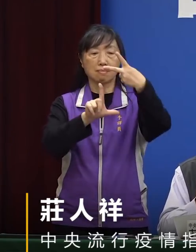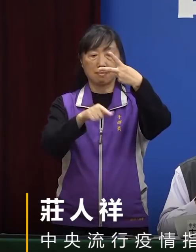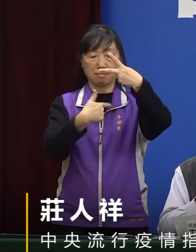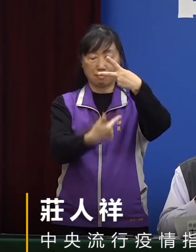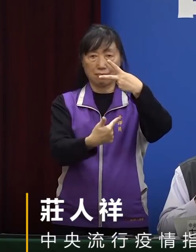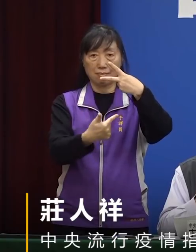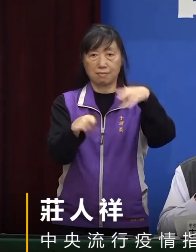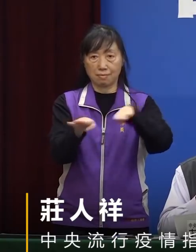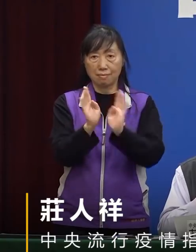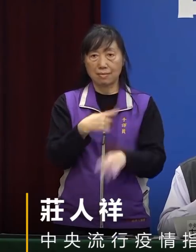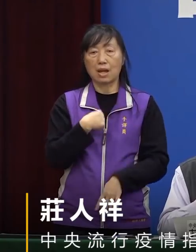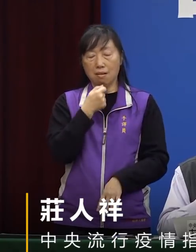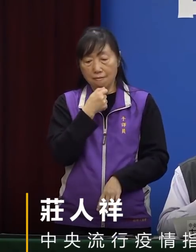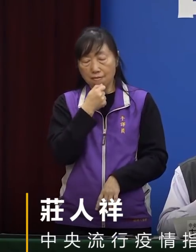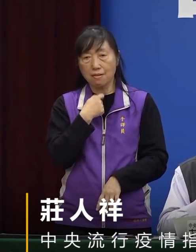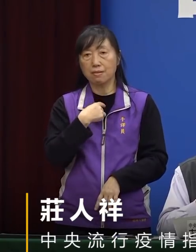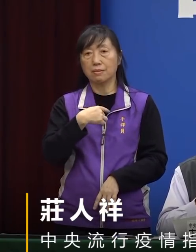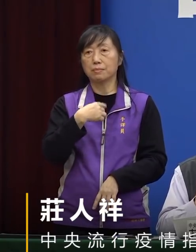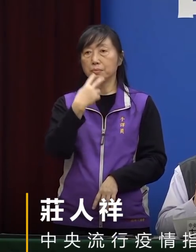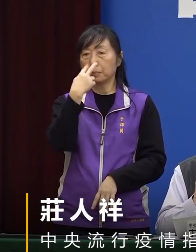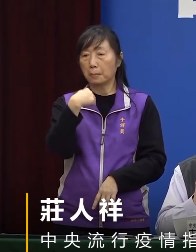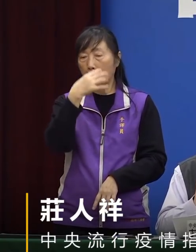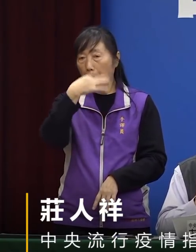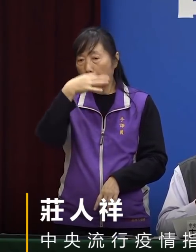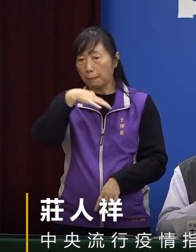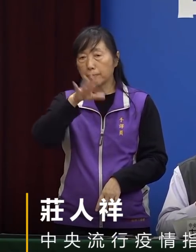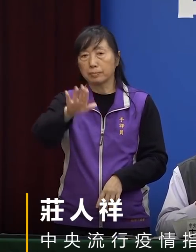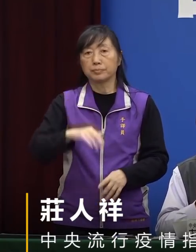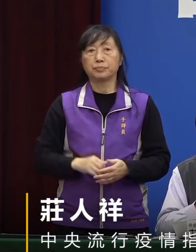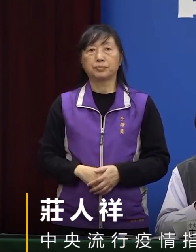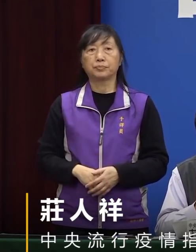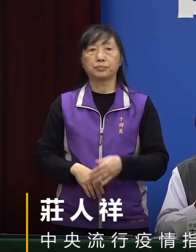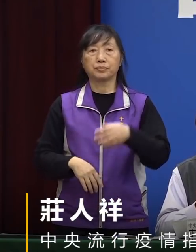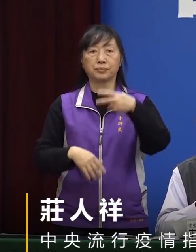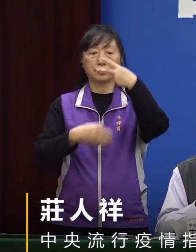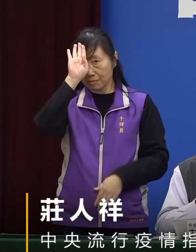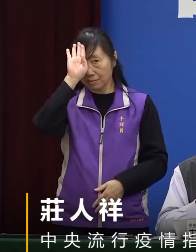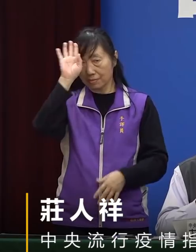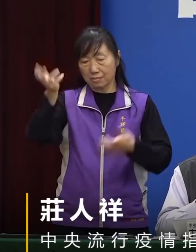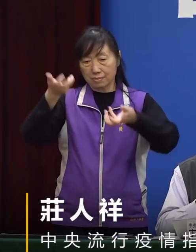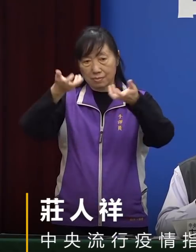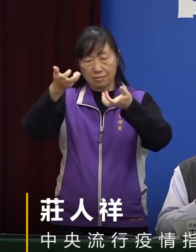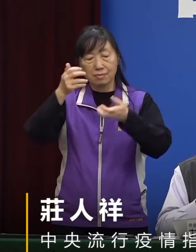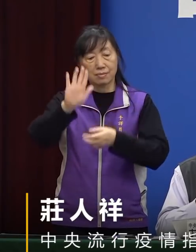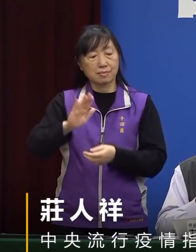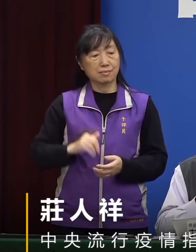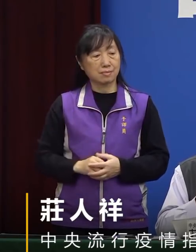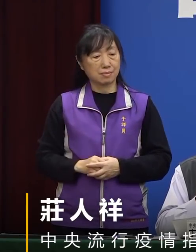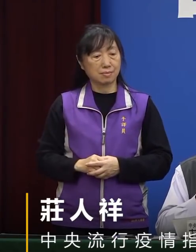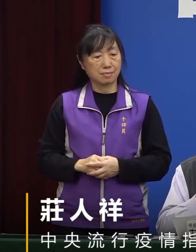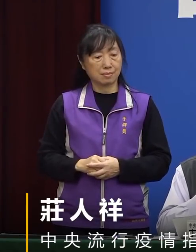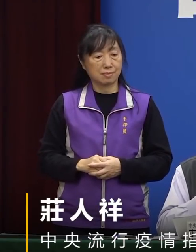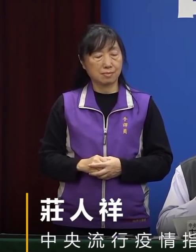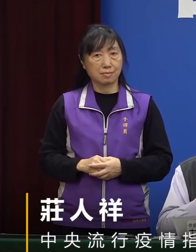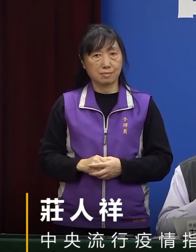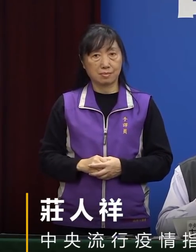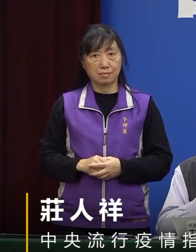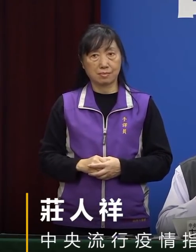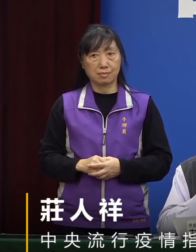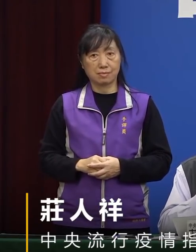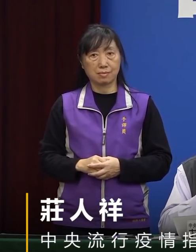开始有咳嗽、流鼻水的症状，那9号开始有这个发烧的情形哦，所以一开